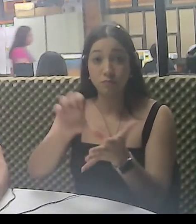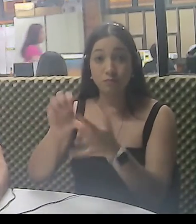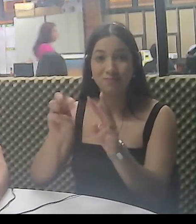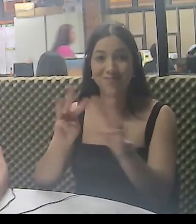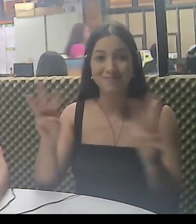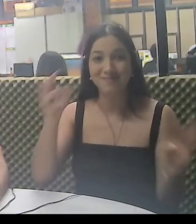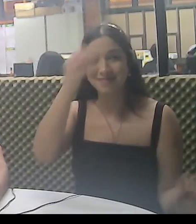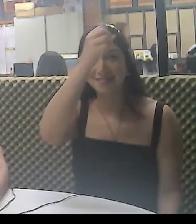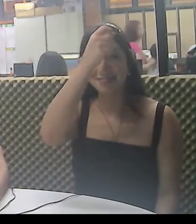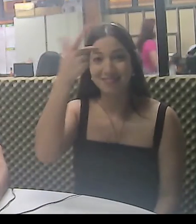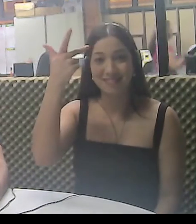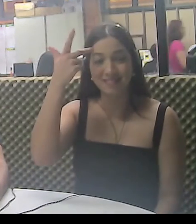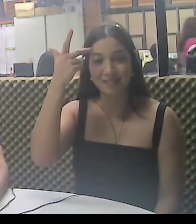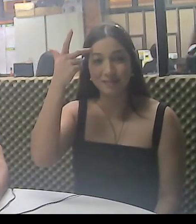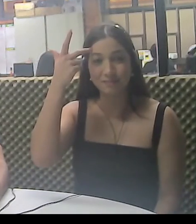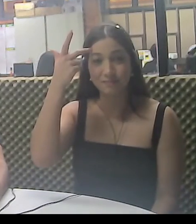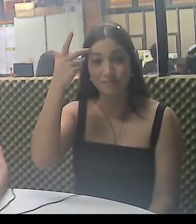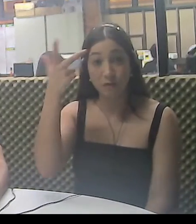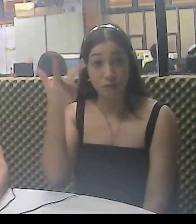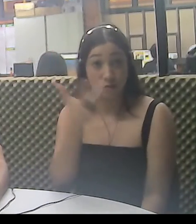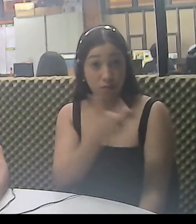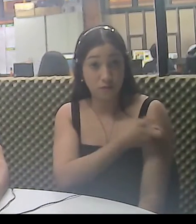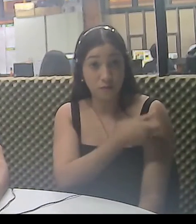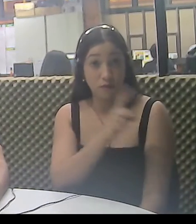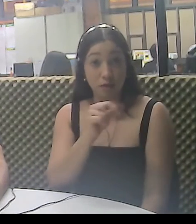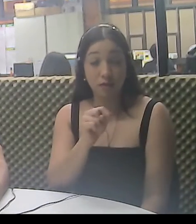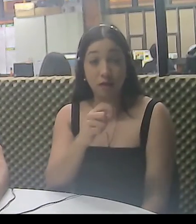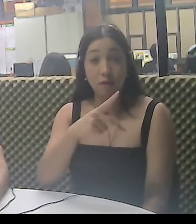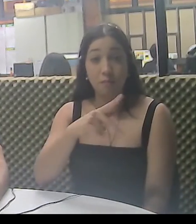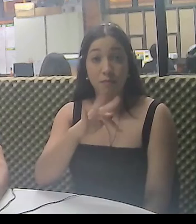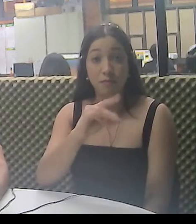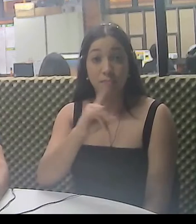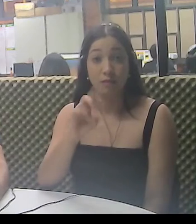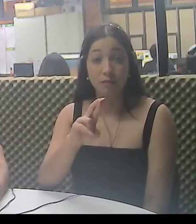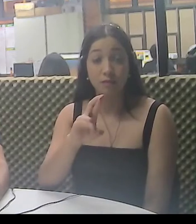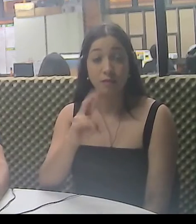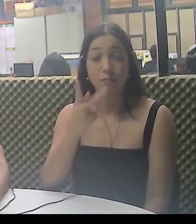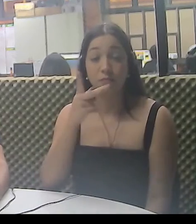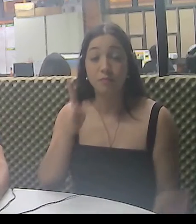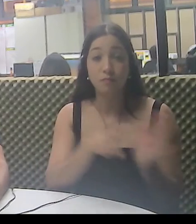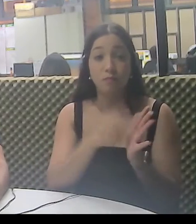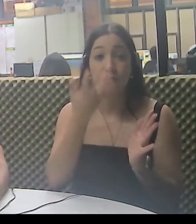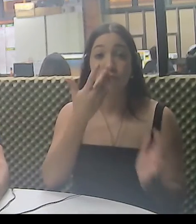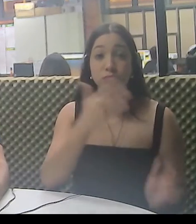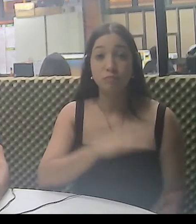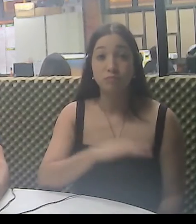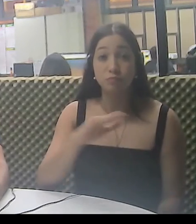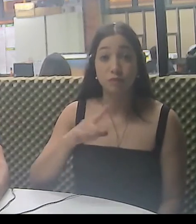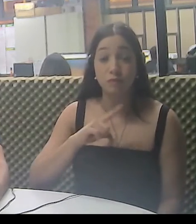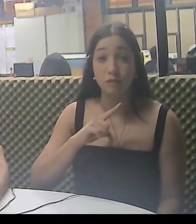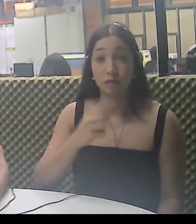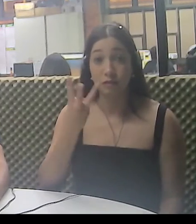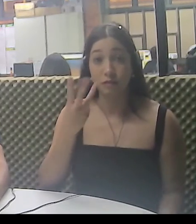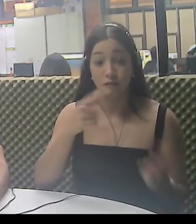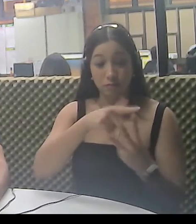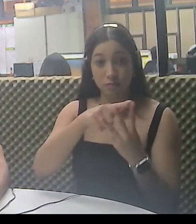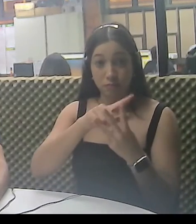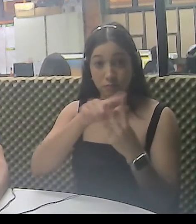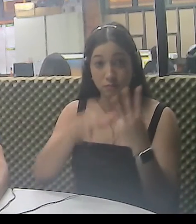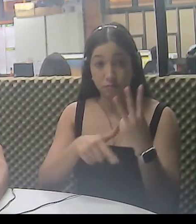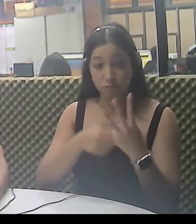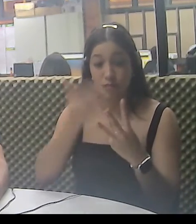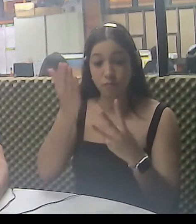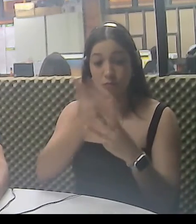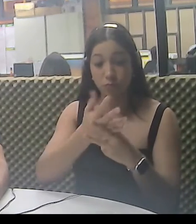da Prefeitura. O imunizante para este grupo é a Pfizer Infantil, com esquema composto de 3 doses, sendo intervalo de